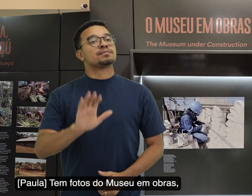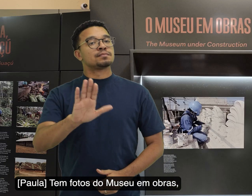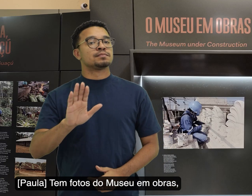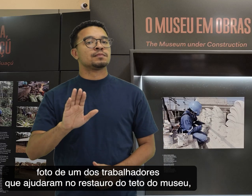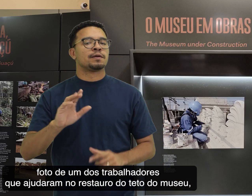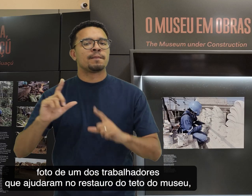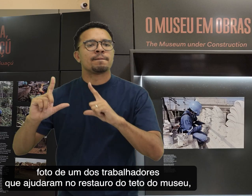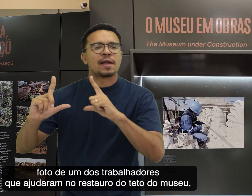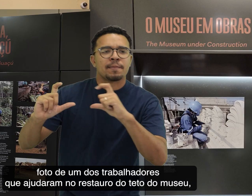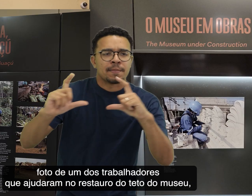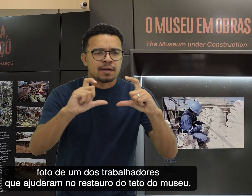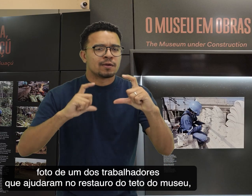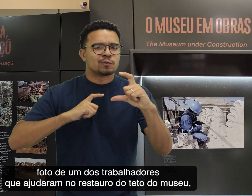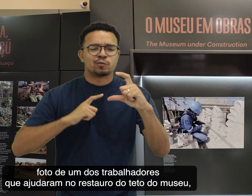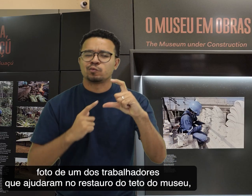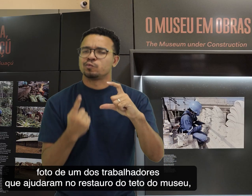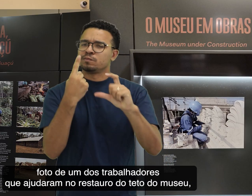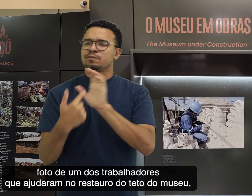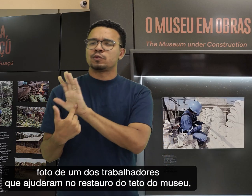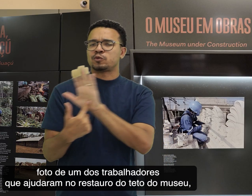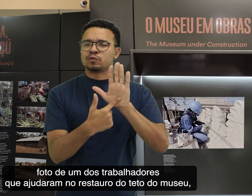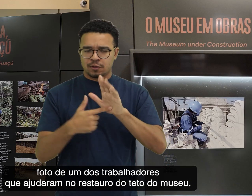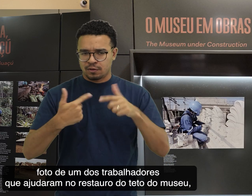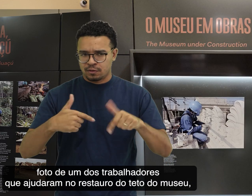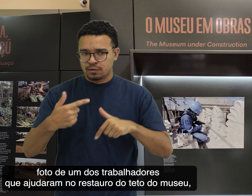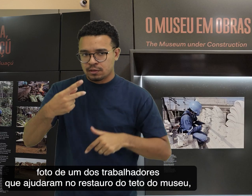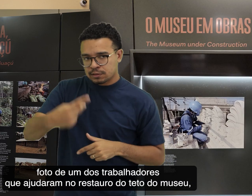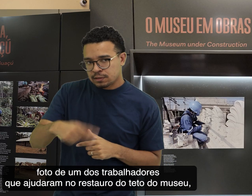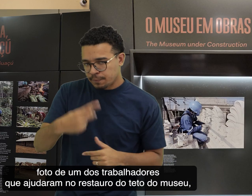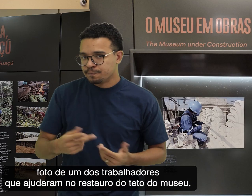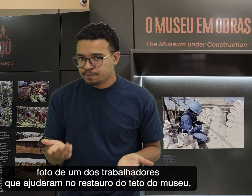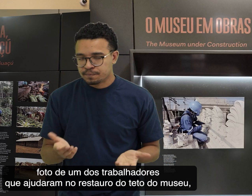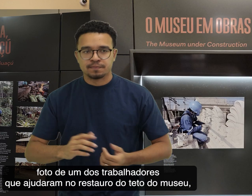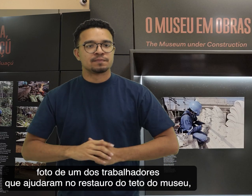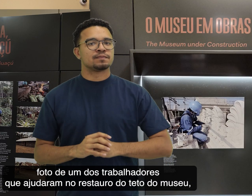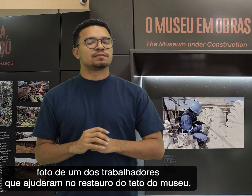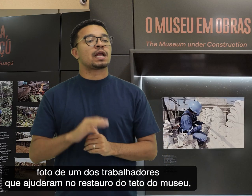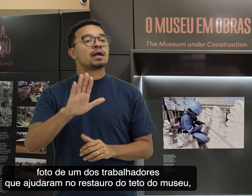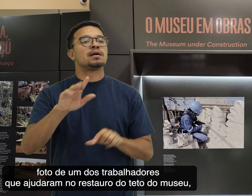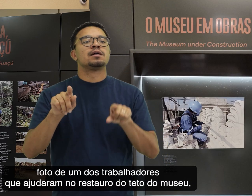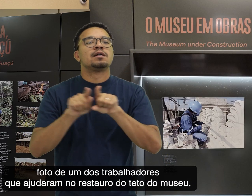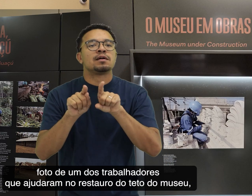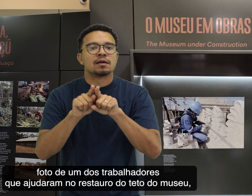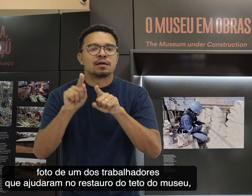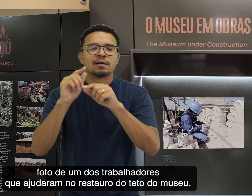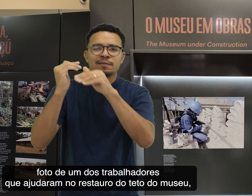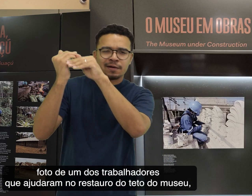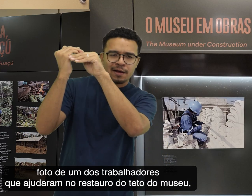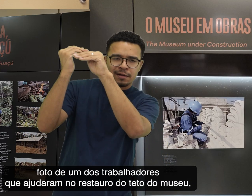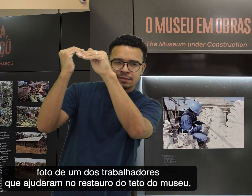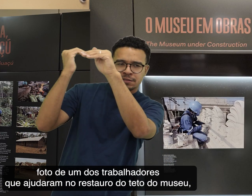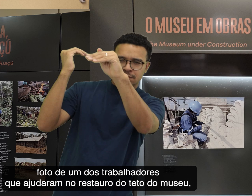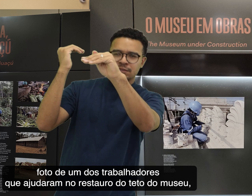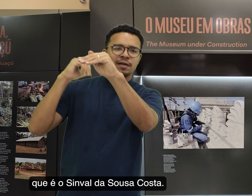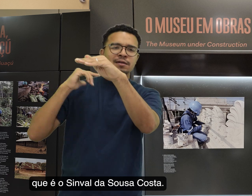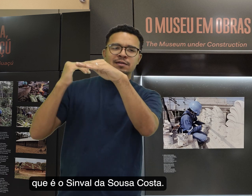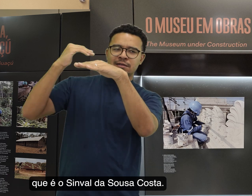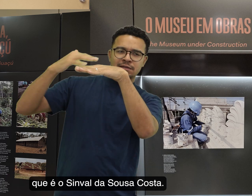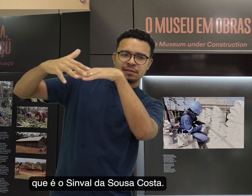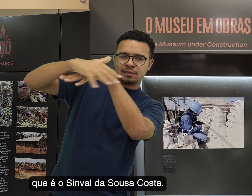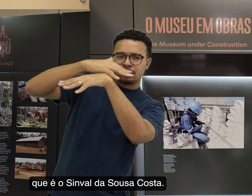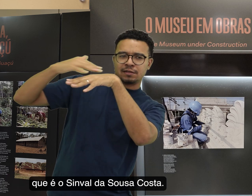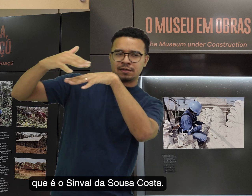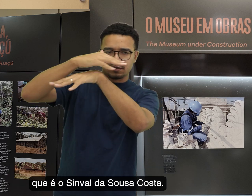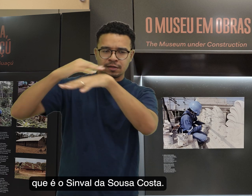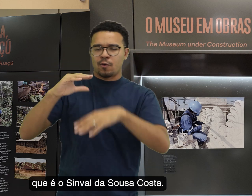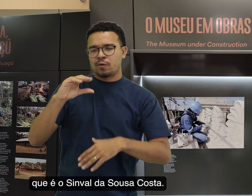aqui foto de um dos trabalhadores que ajudaram no restauro do teto ali do